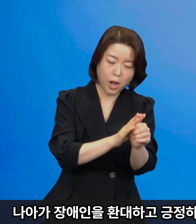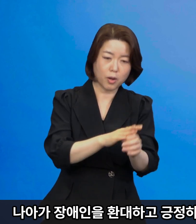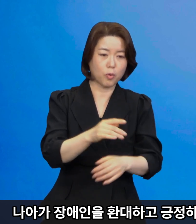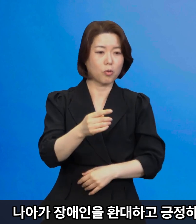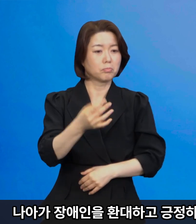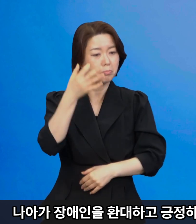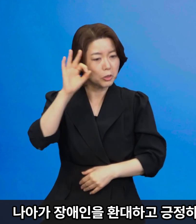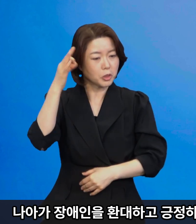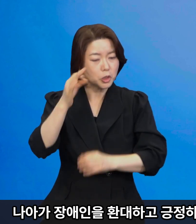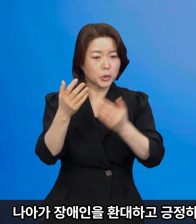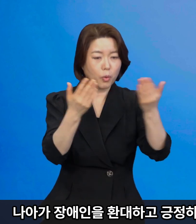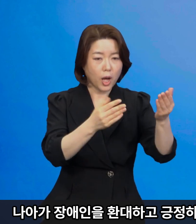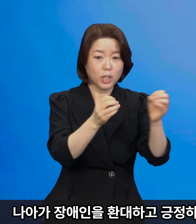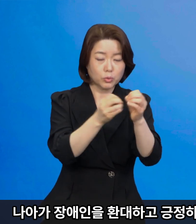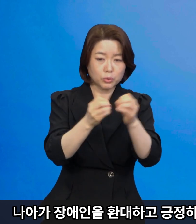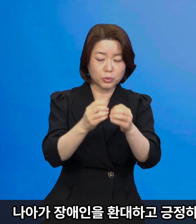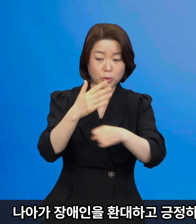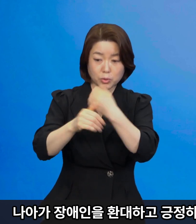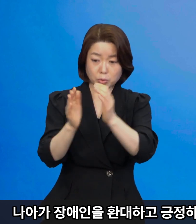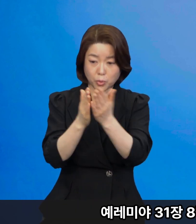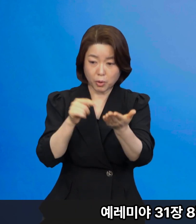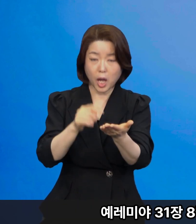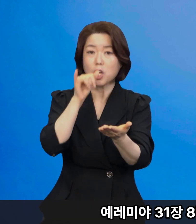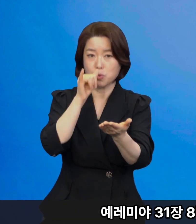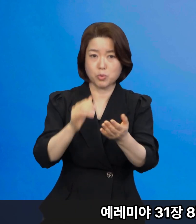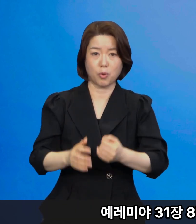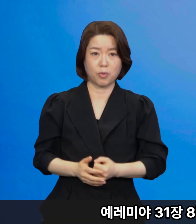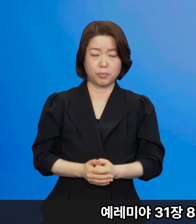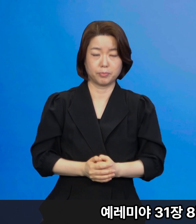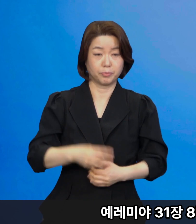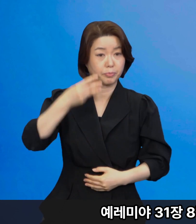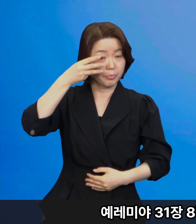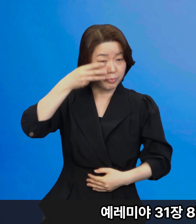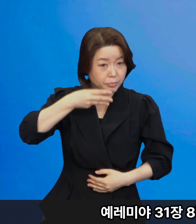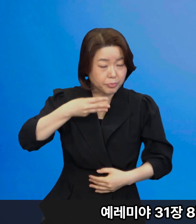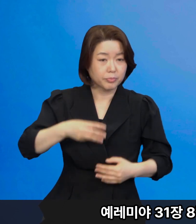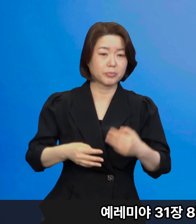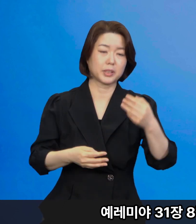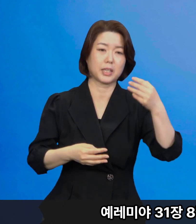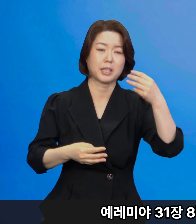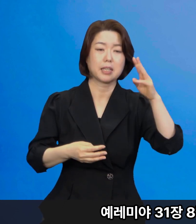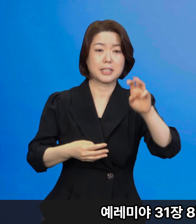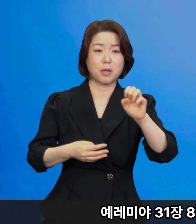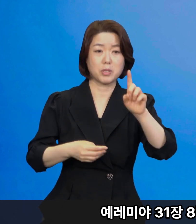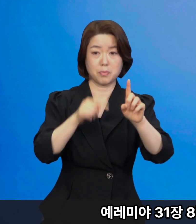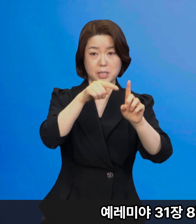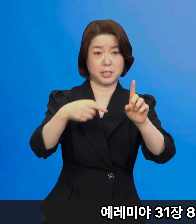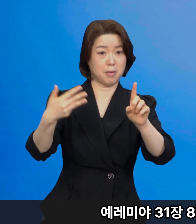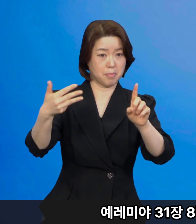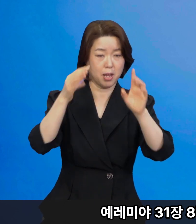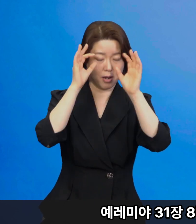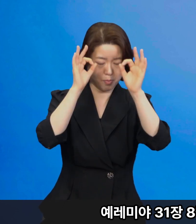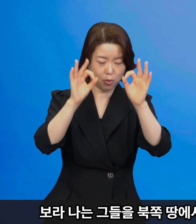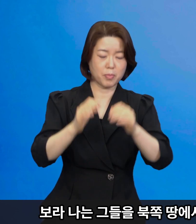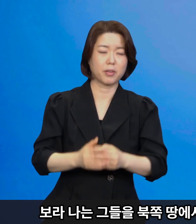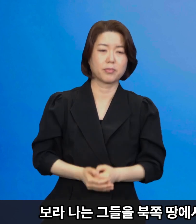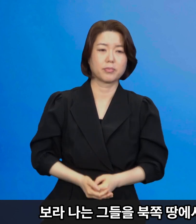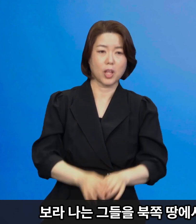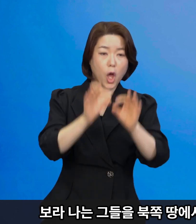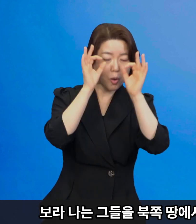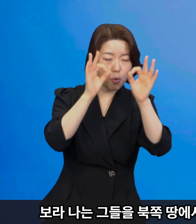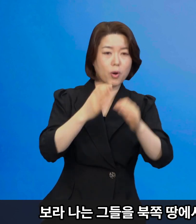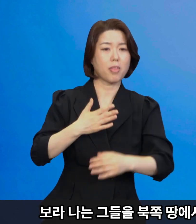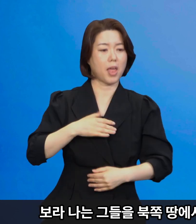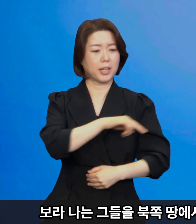성경에 참으로 많이 있습니다. 예레미야 31장 8절은 이렇게 기록합니다. 보라,